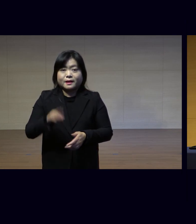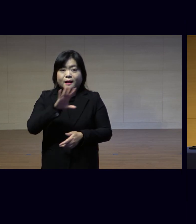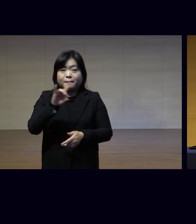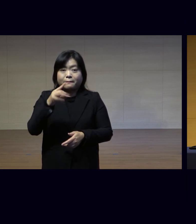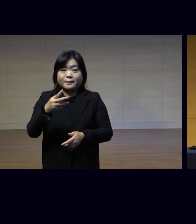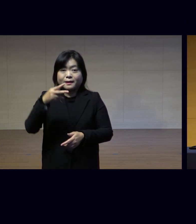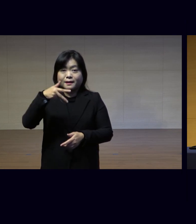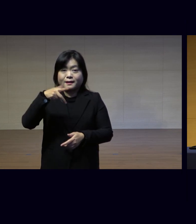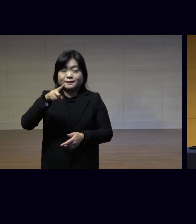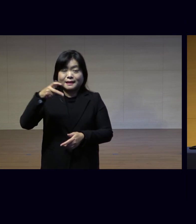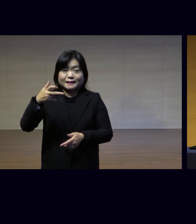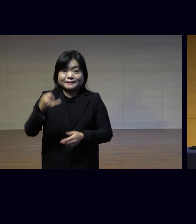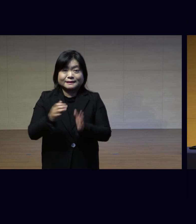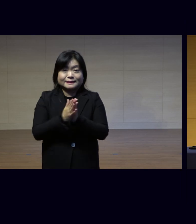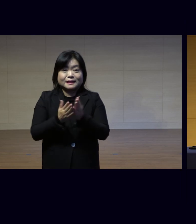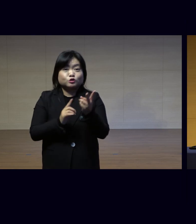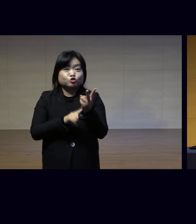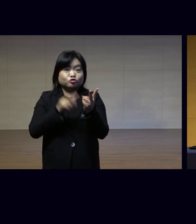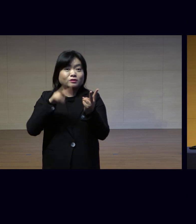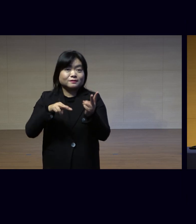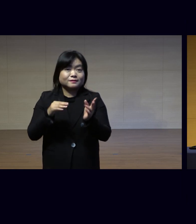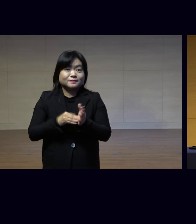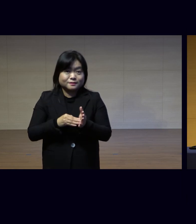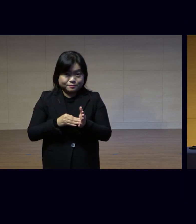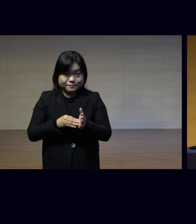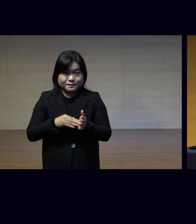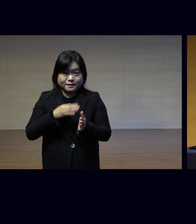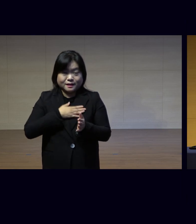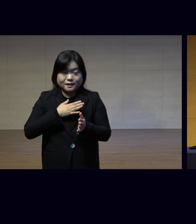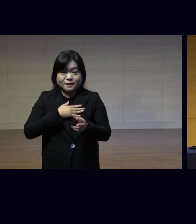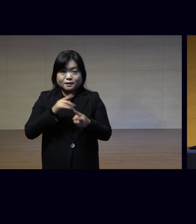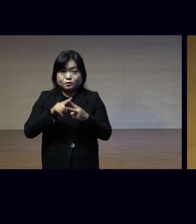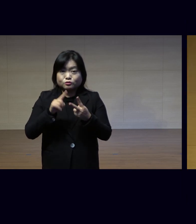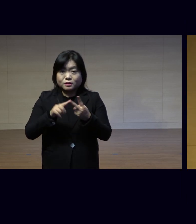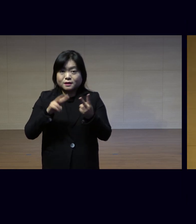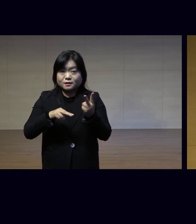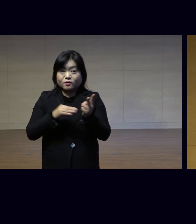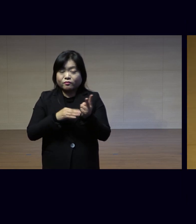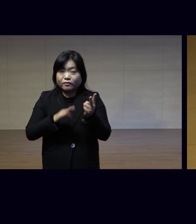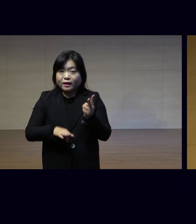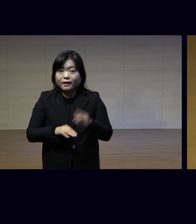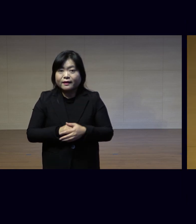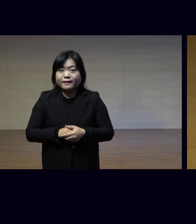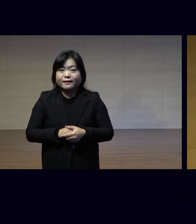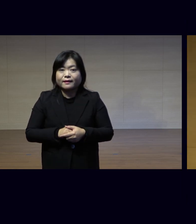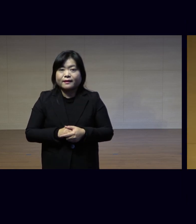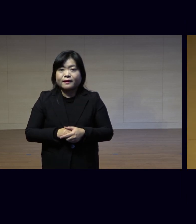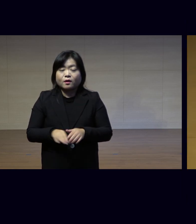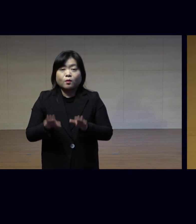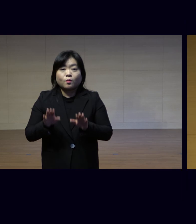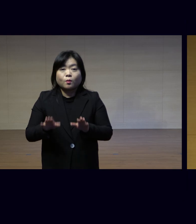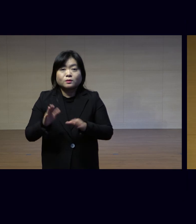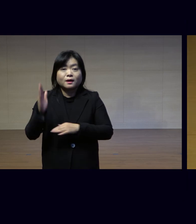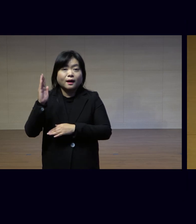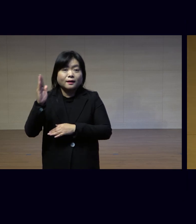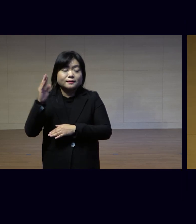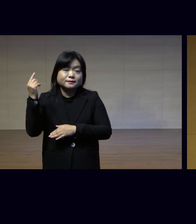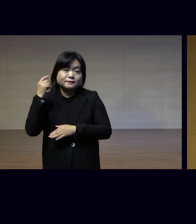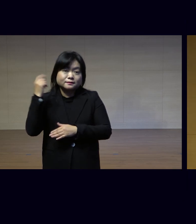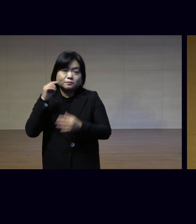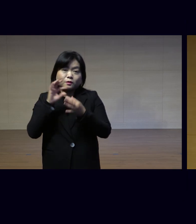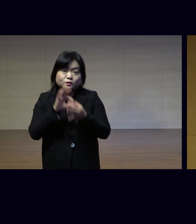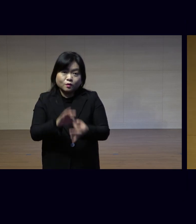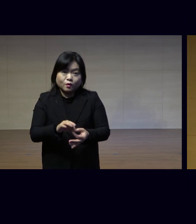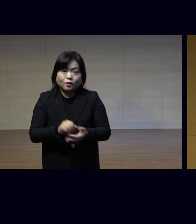발자크는 저도 딱 2권 읽었습니다. 사촌누이 베트하고 고리오 영감. 그런데 오늘 강의를